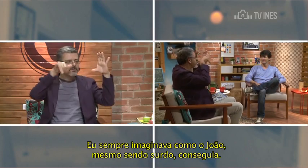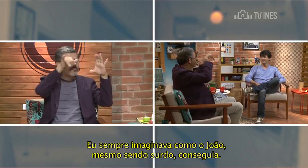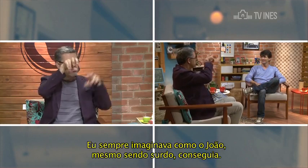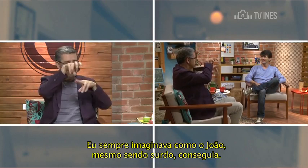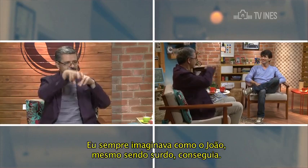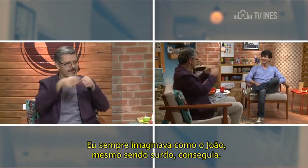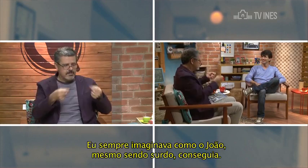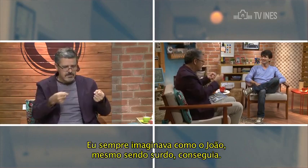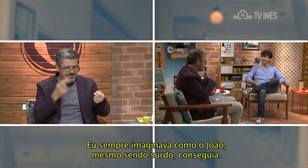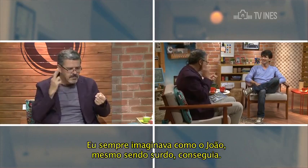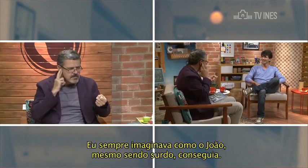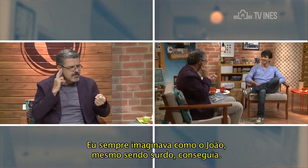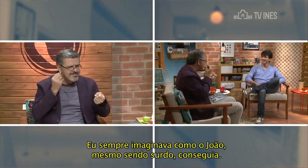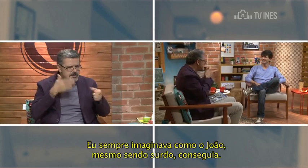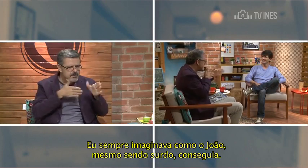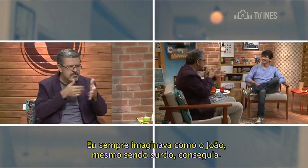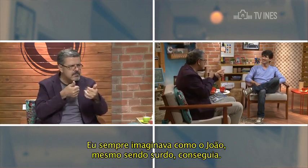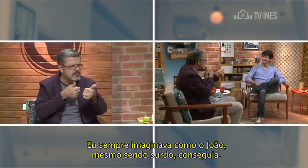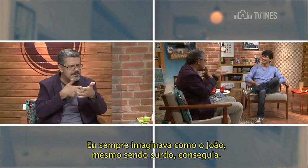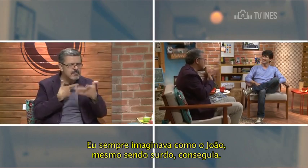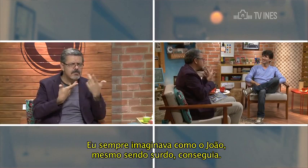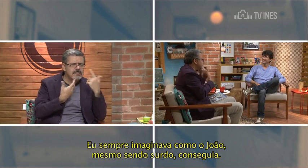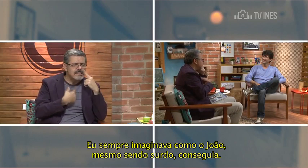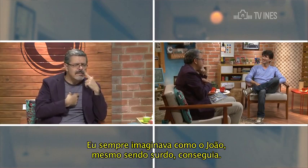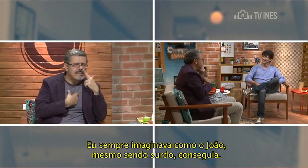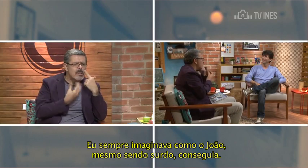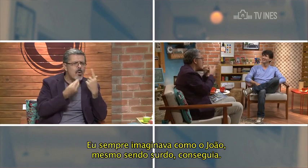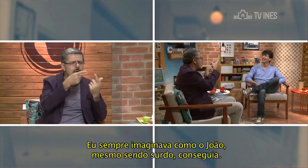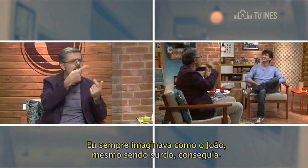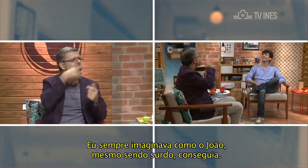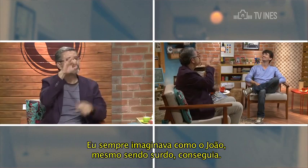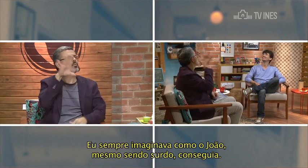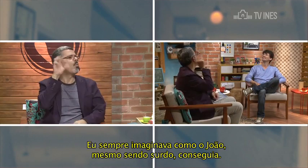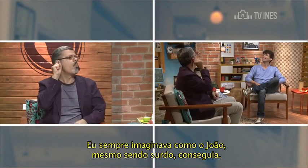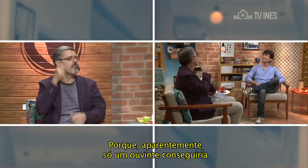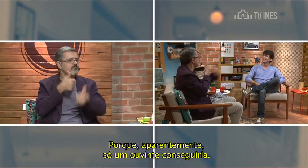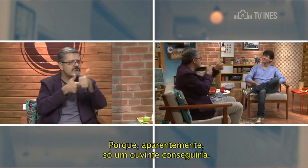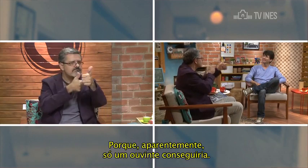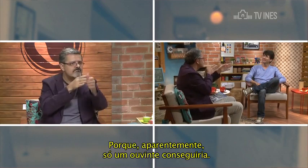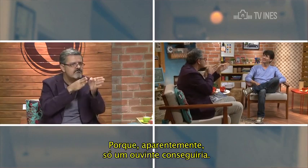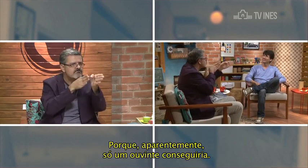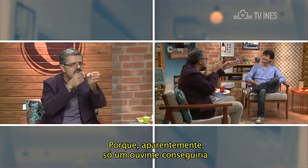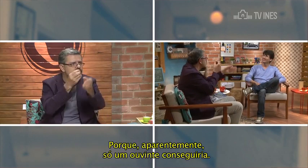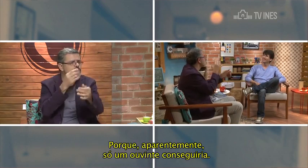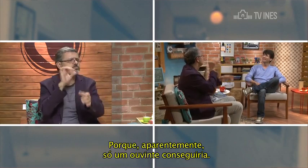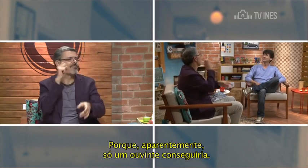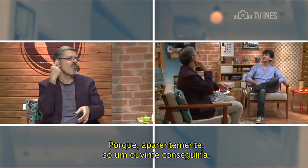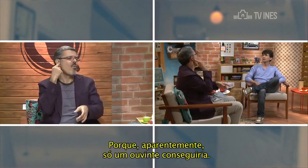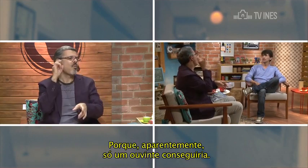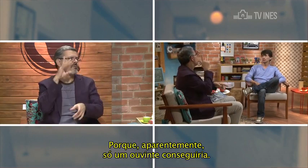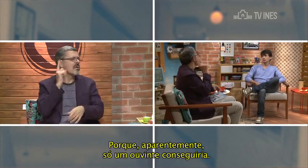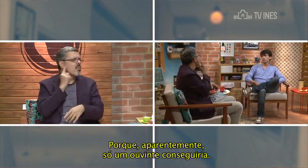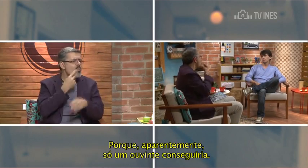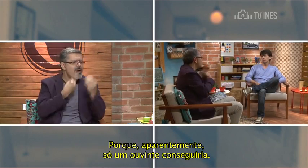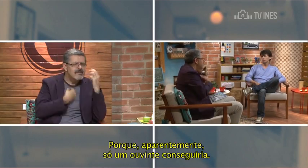sempre imaginava com o João mesmo sendo surdo conseguia porque aparentemente só o 20 conseguiria